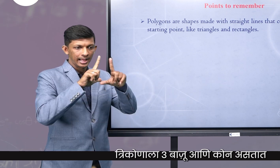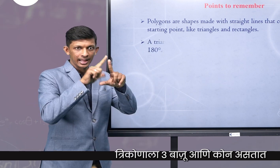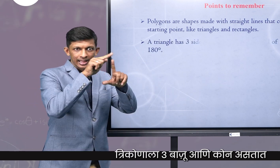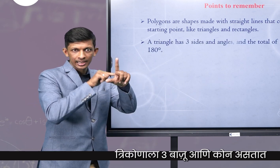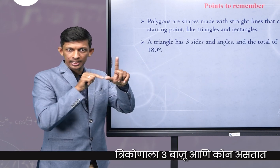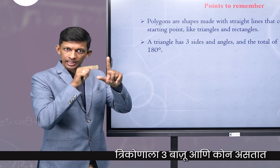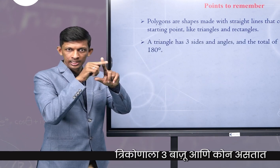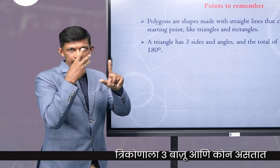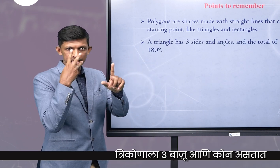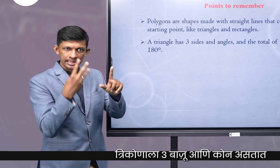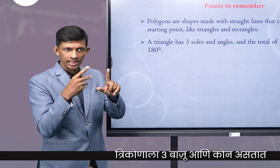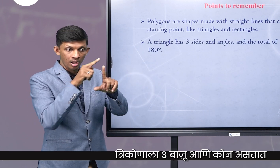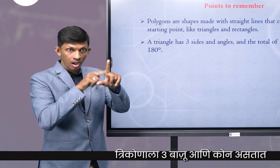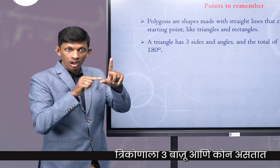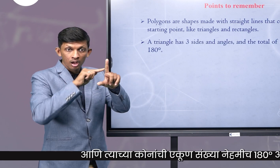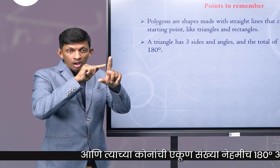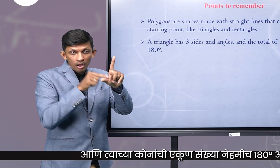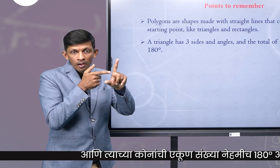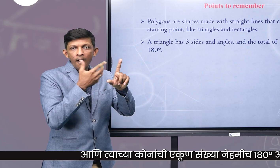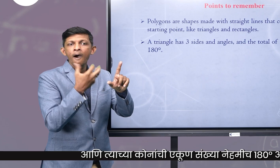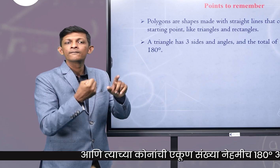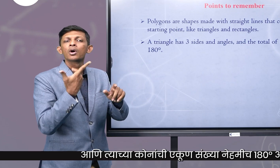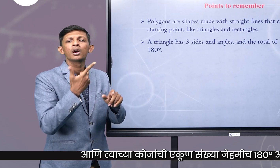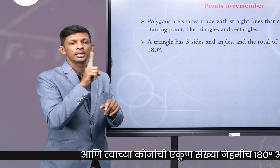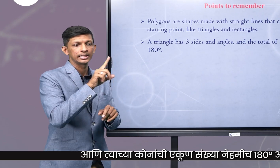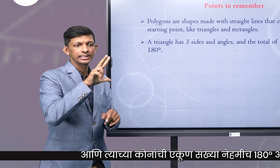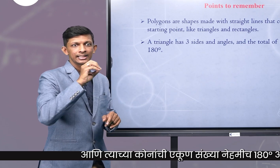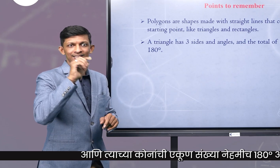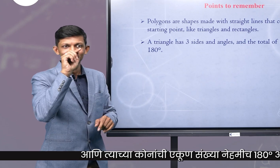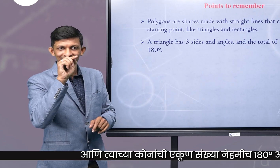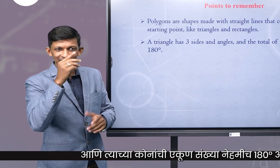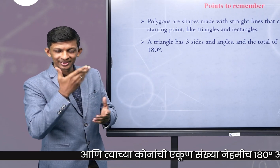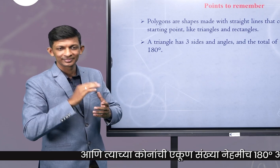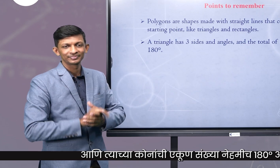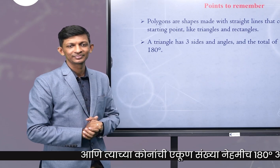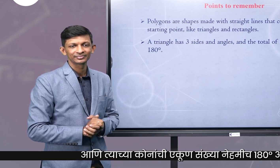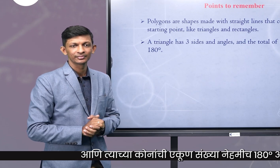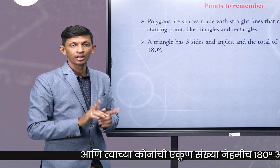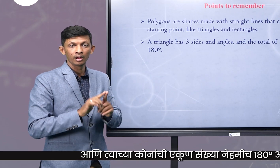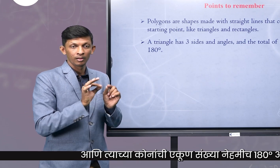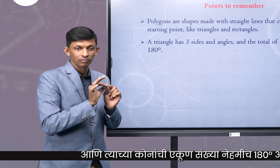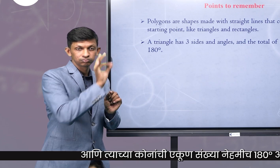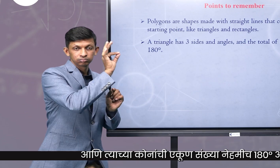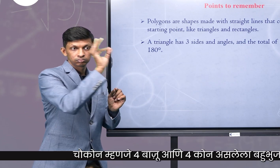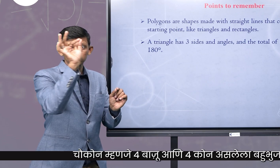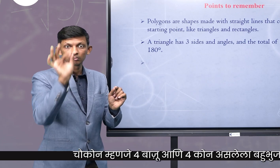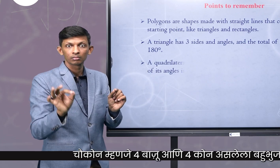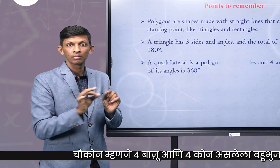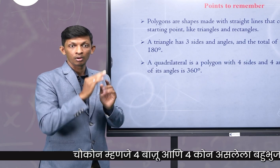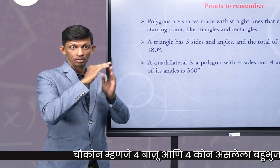त्रिकोणाला 3 बाजू आणि कोन असतात आणि त्याच्या कोनांची एकूण संख्यांची बेरीज 180 अंश असते. चौकोन म्हणजे